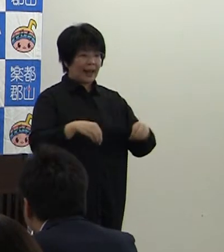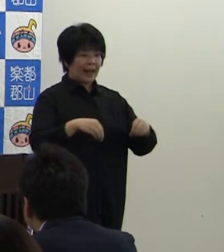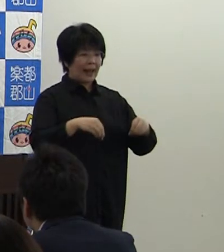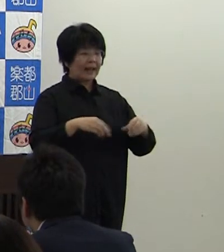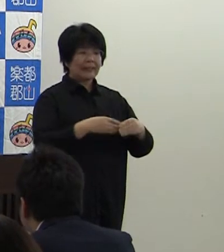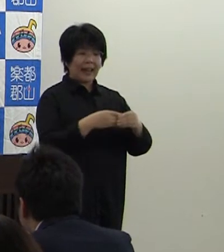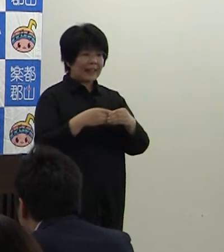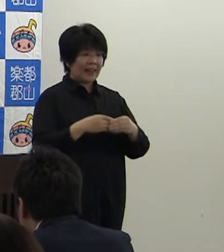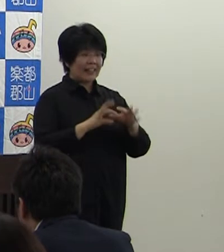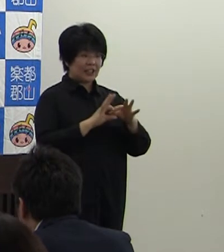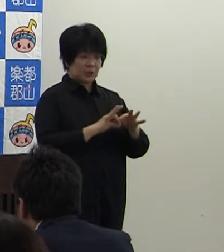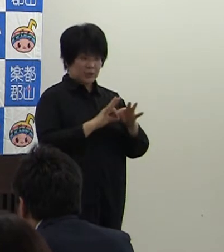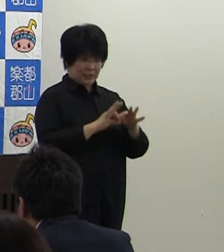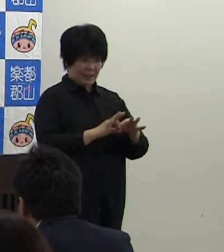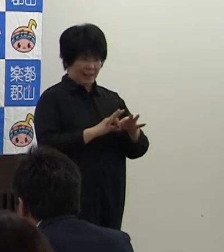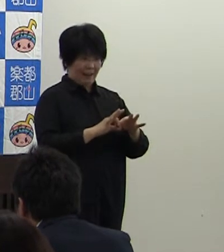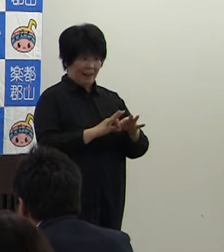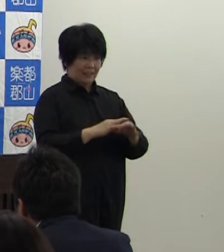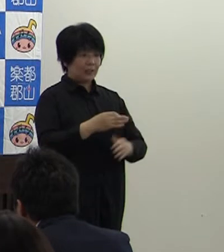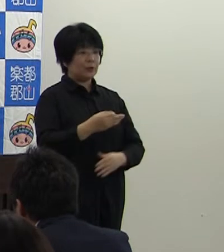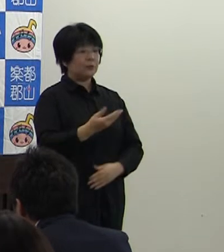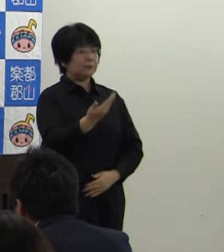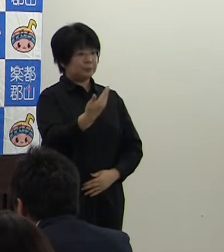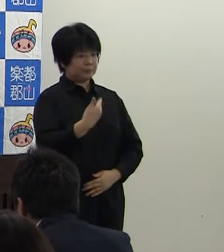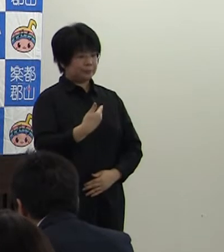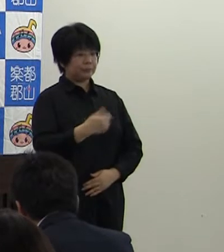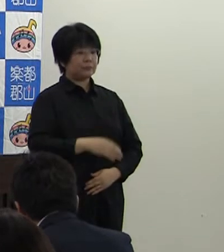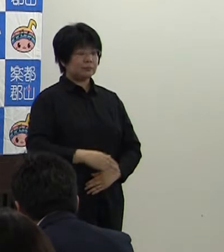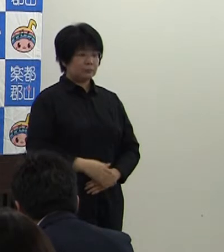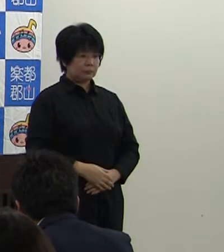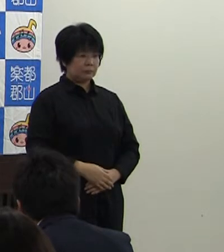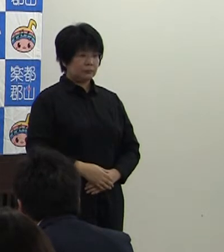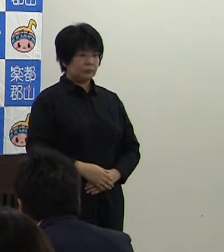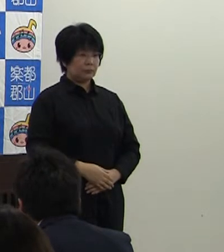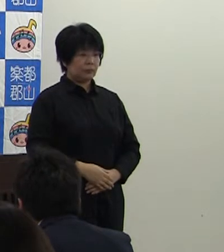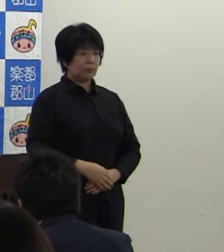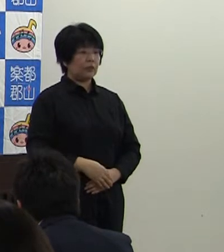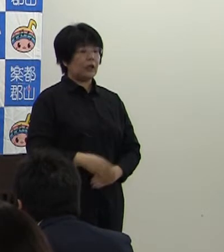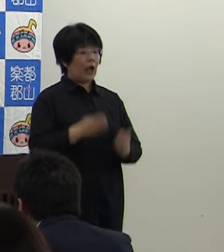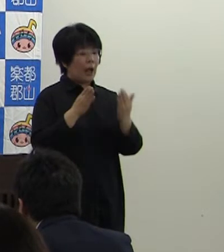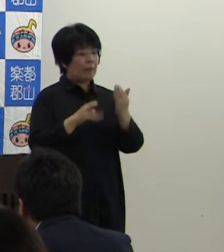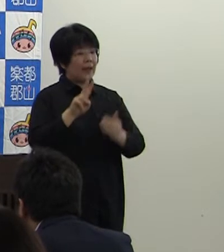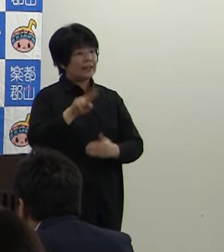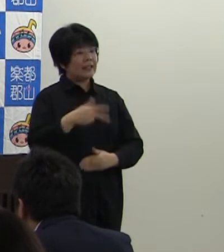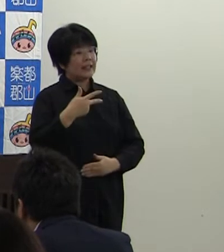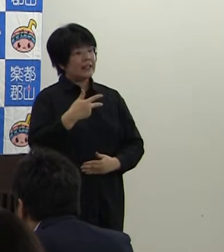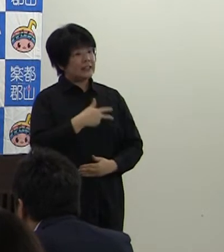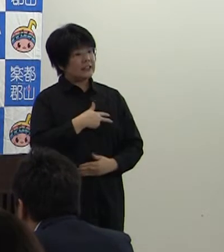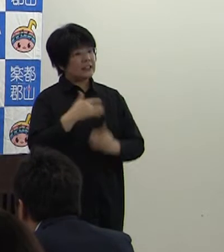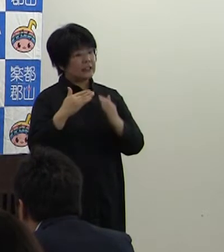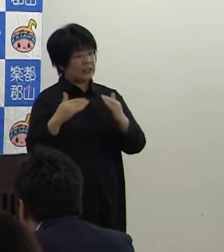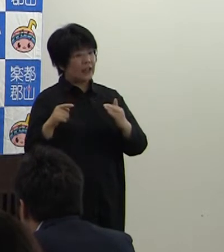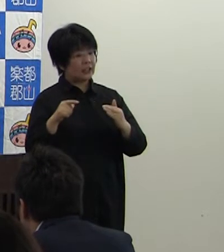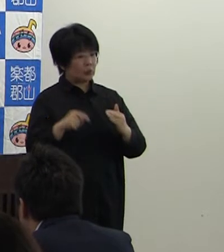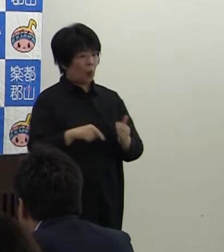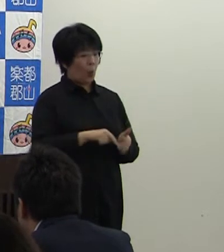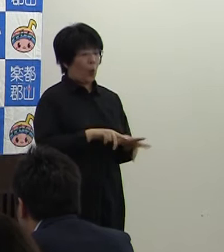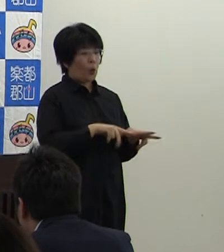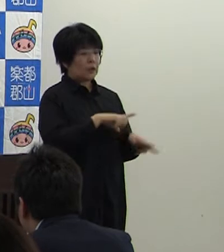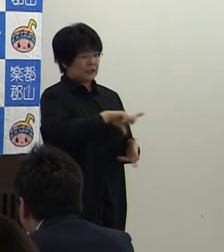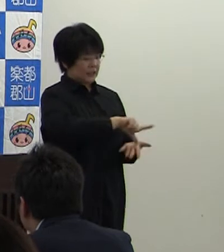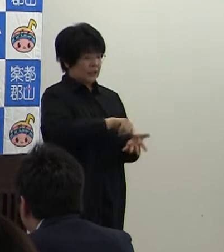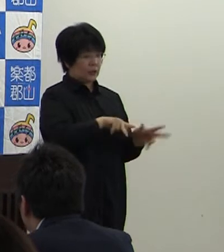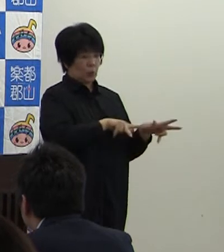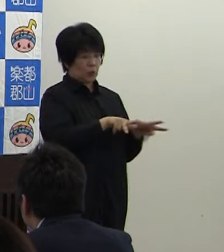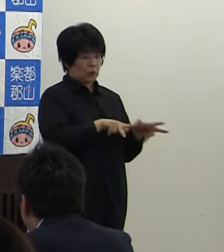に関しては協議中ということだったんですが、ベニシカと市町村で初めて、統括、協定を結ばれること